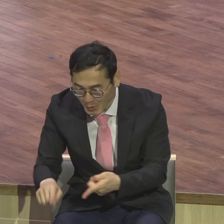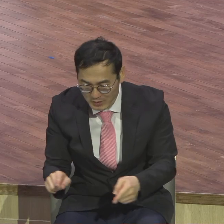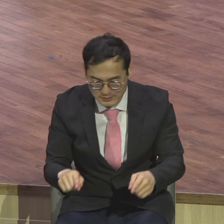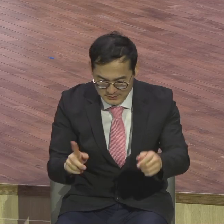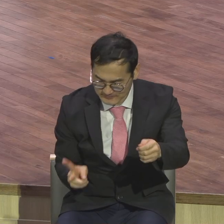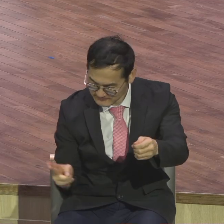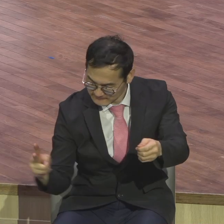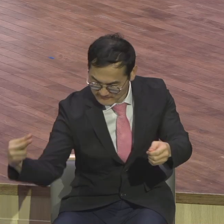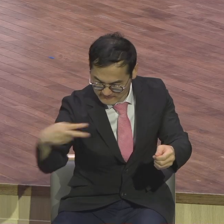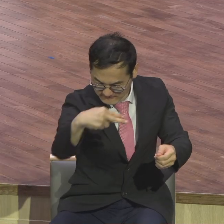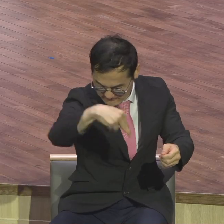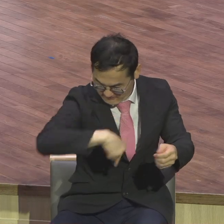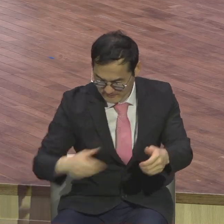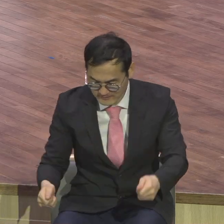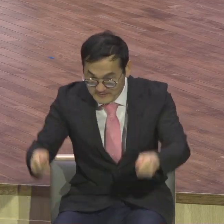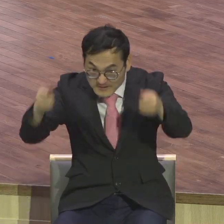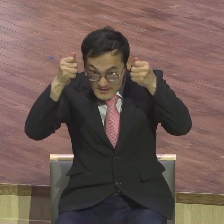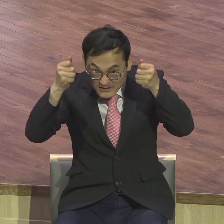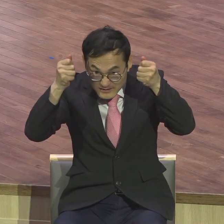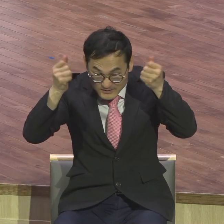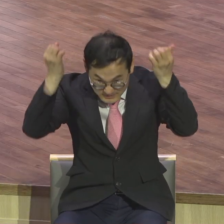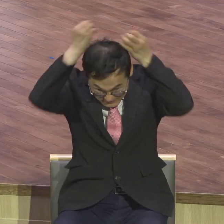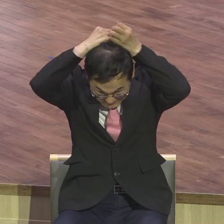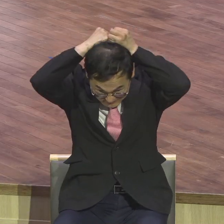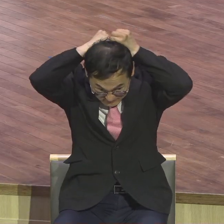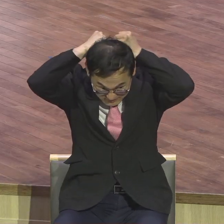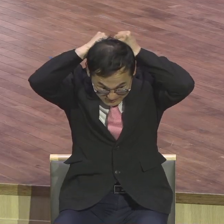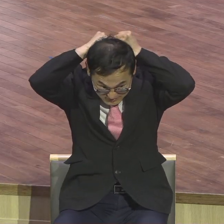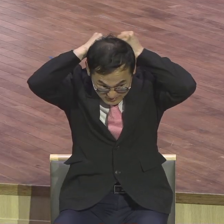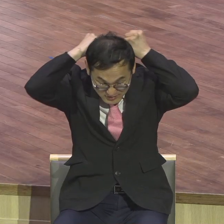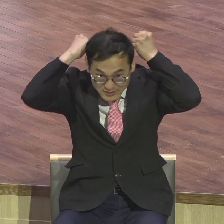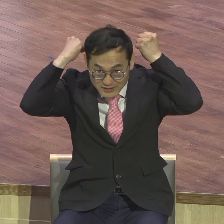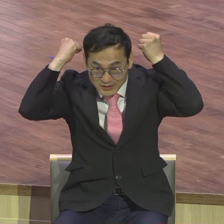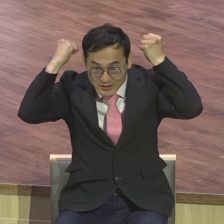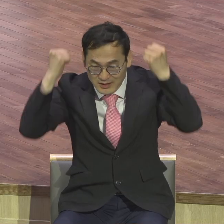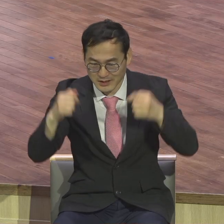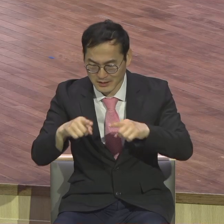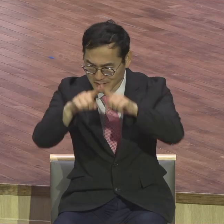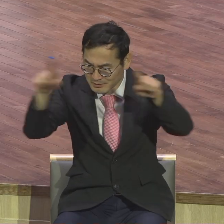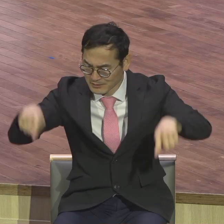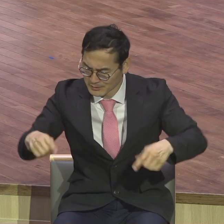말씀이 되는 박스를 이렇게 매요. 이렇게 맨다니까요.